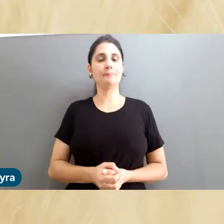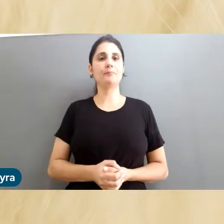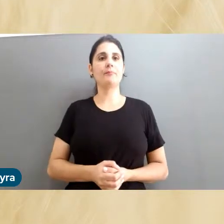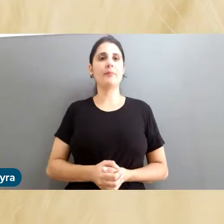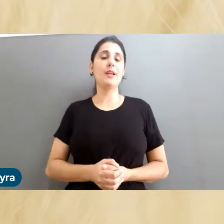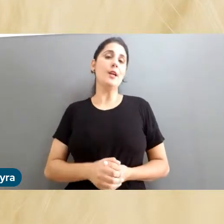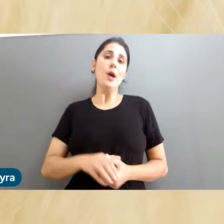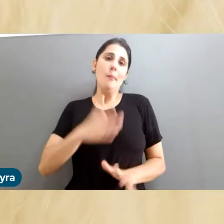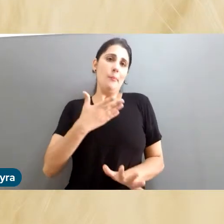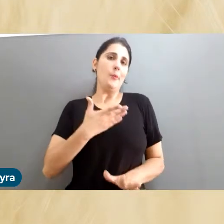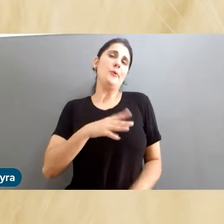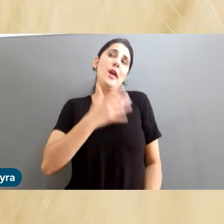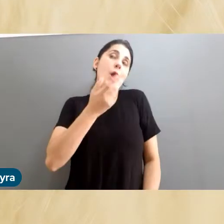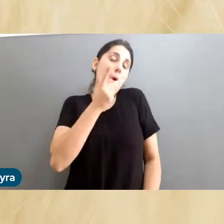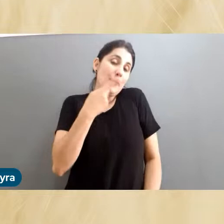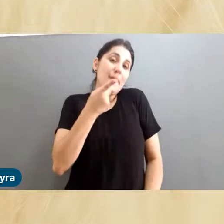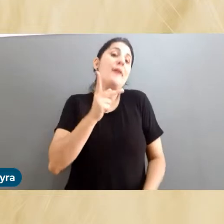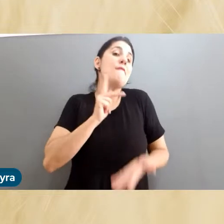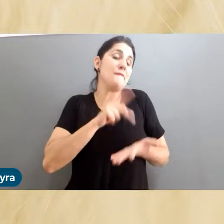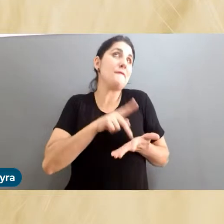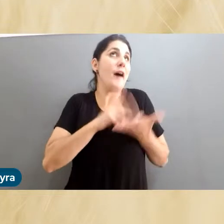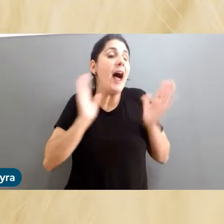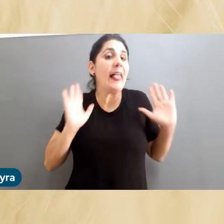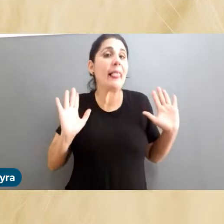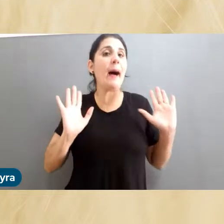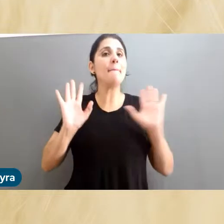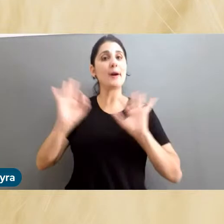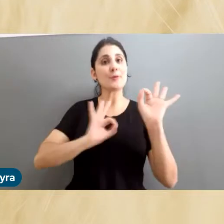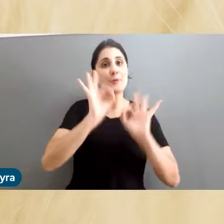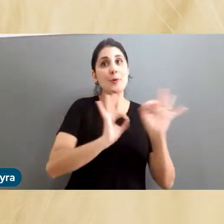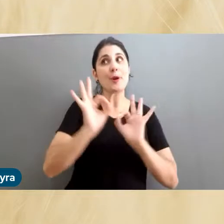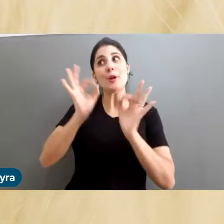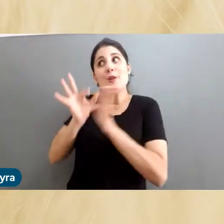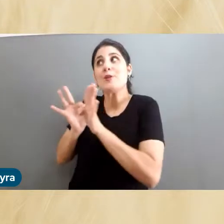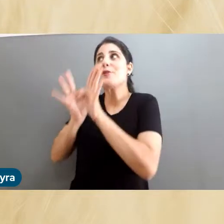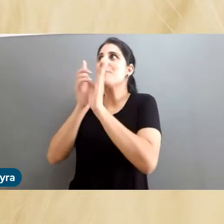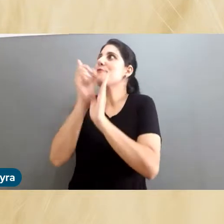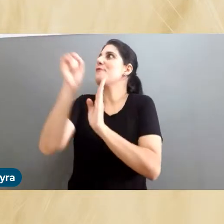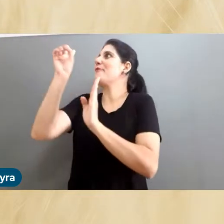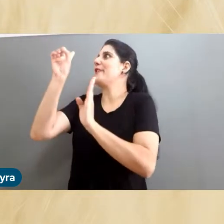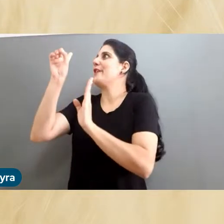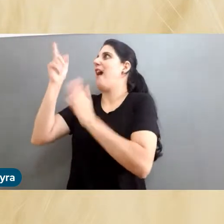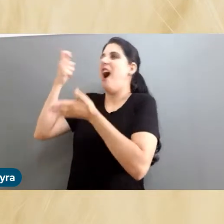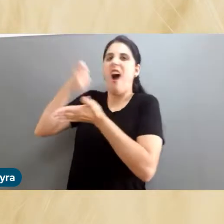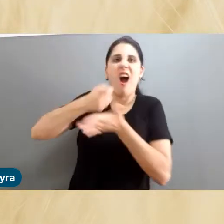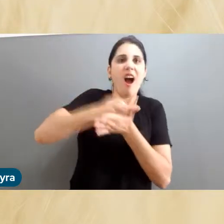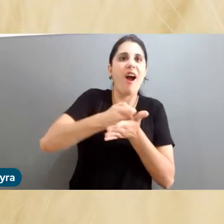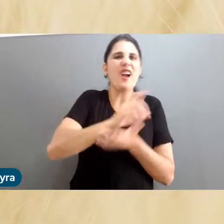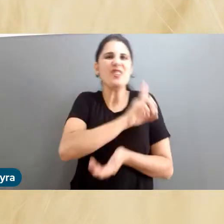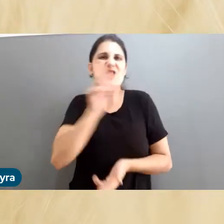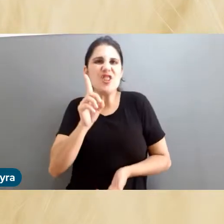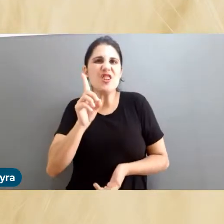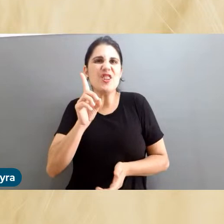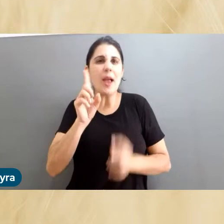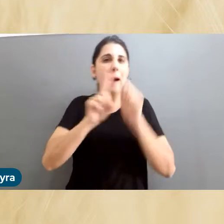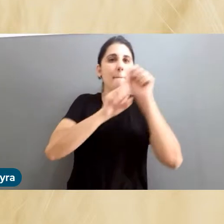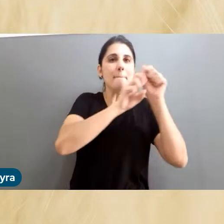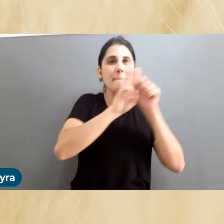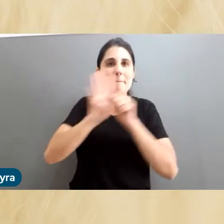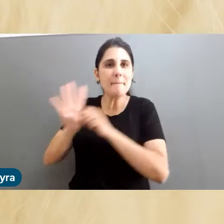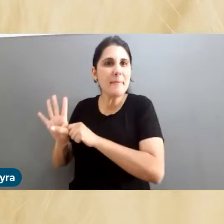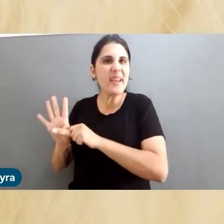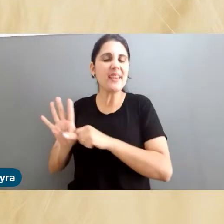ninguém, não, mas os cronogramas divinos, eles não são definidos em dias, meses, semanas, como